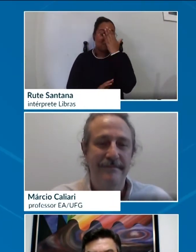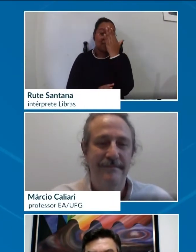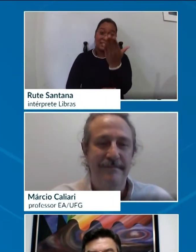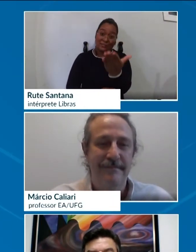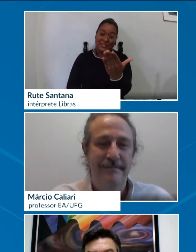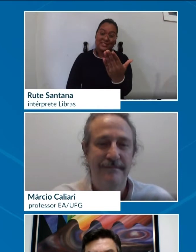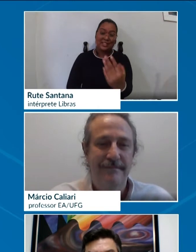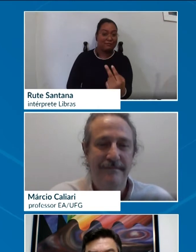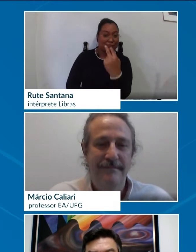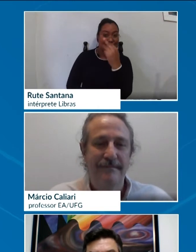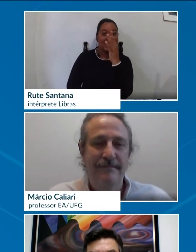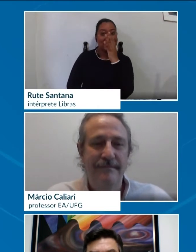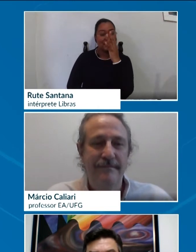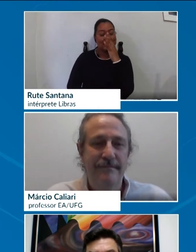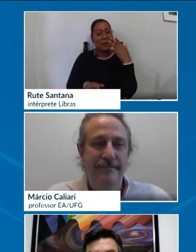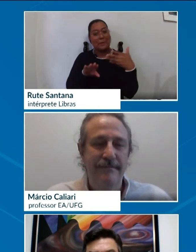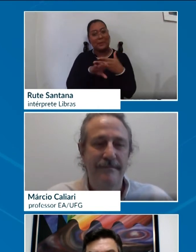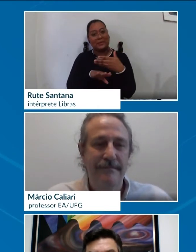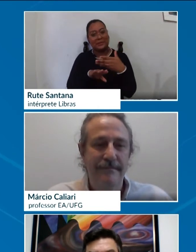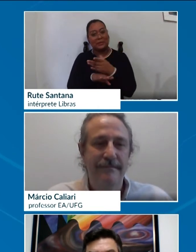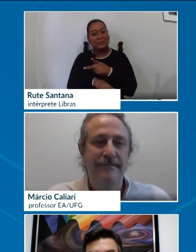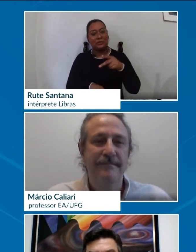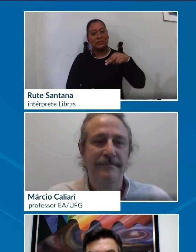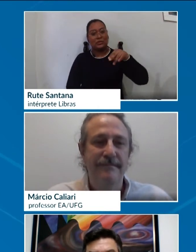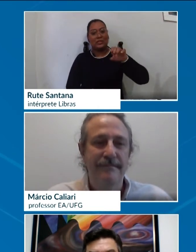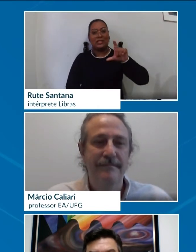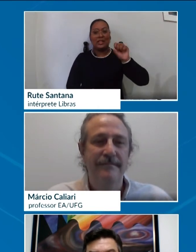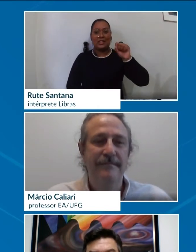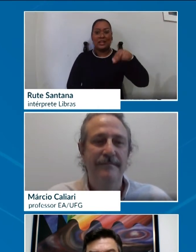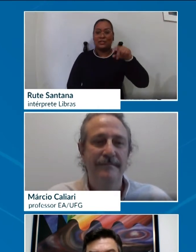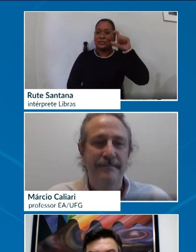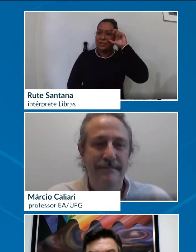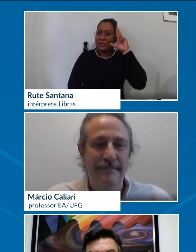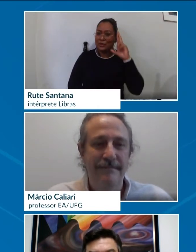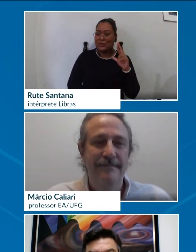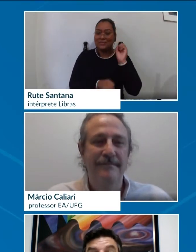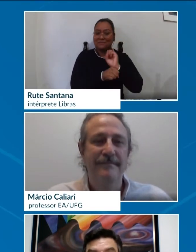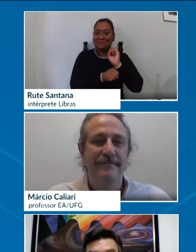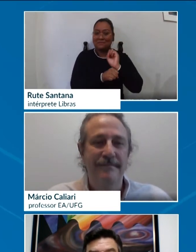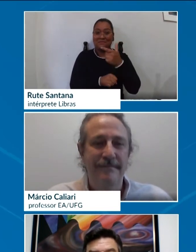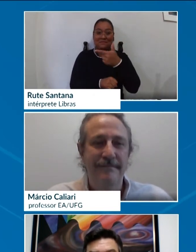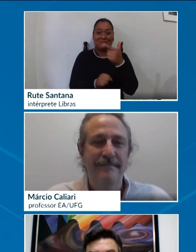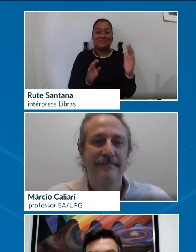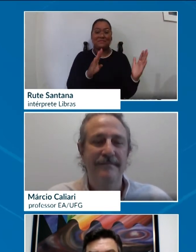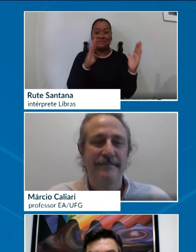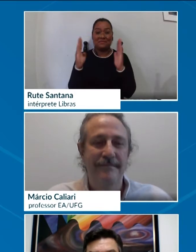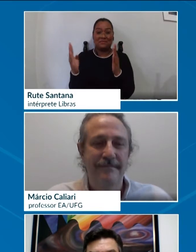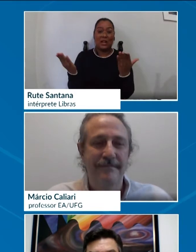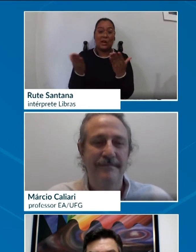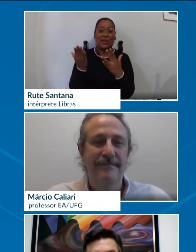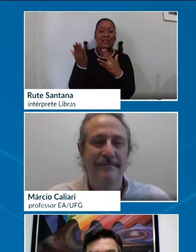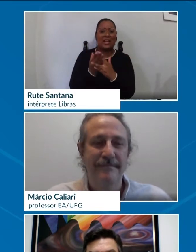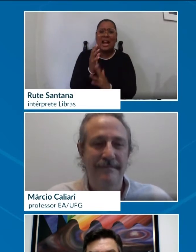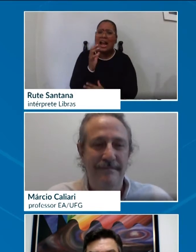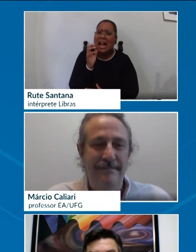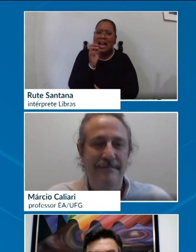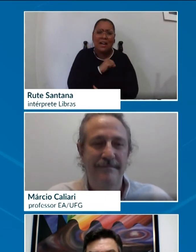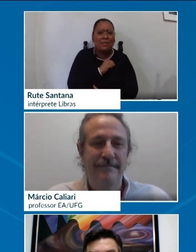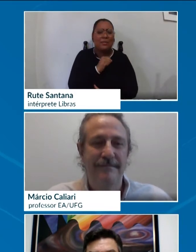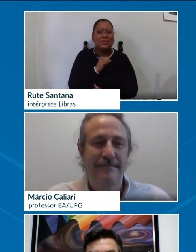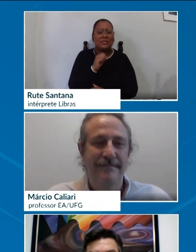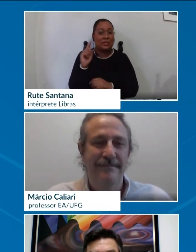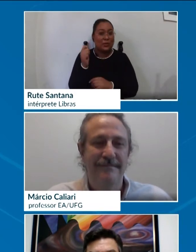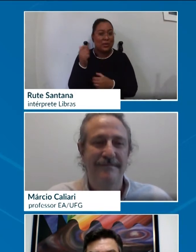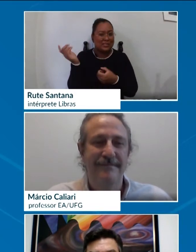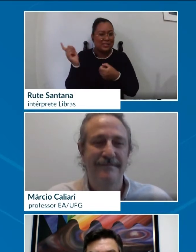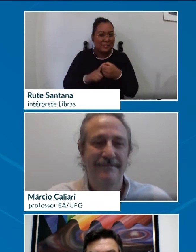está nos acompanhando também, participando. Professor Nelson, Ruth, conto com vocês no segundo bloco. Nós vamos para um intervalo super rápido. A gente